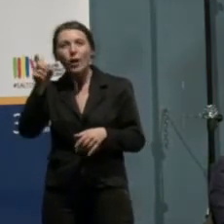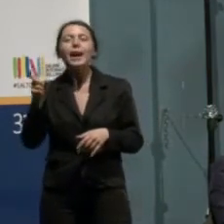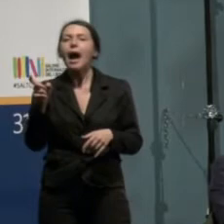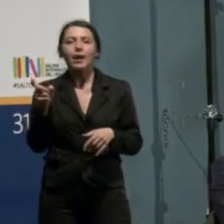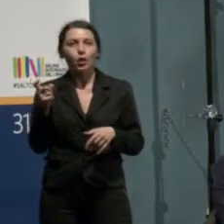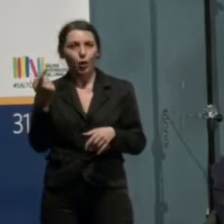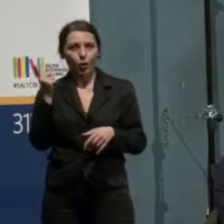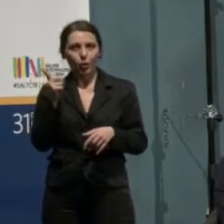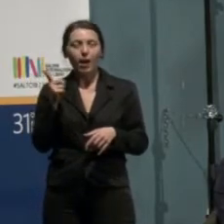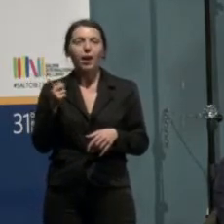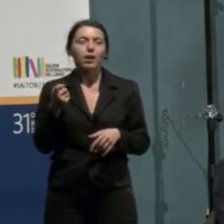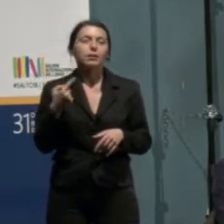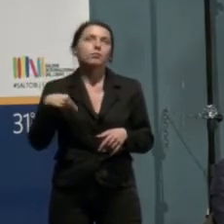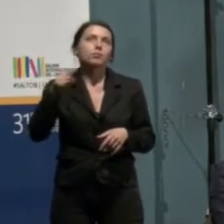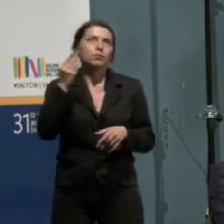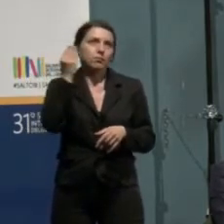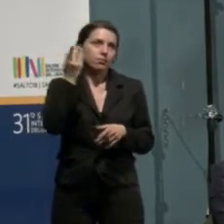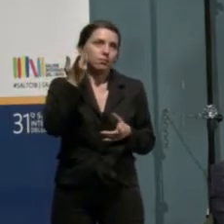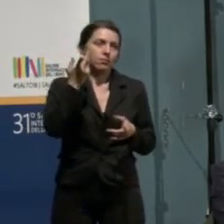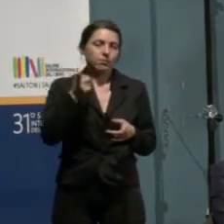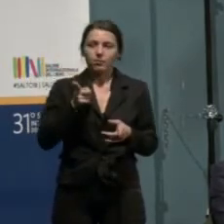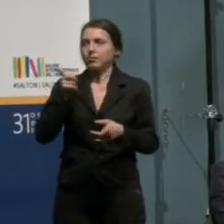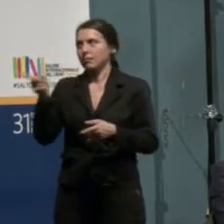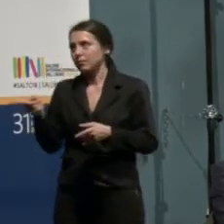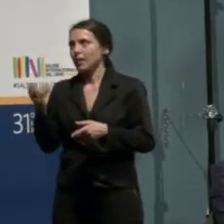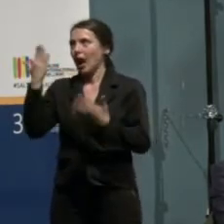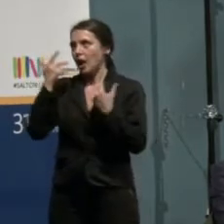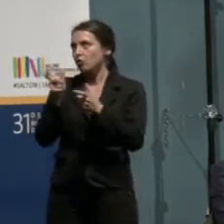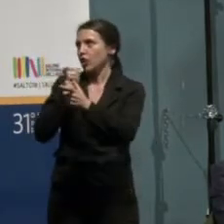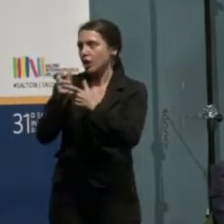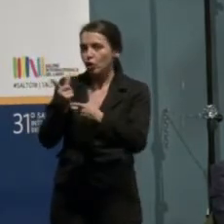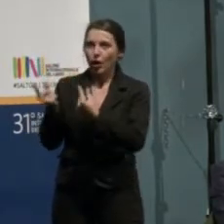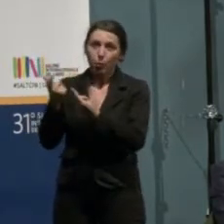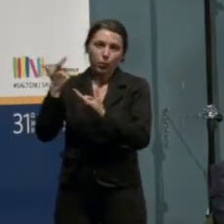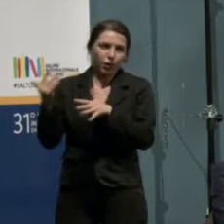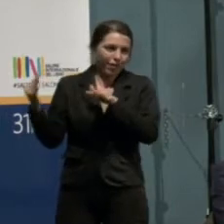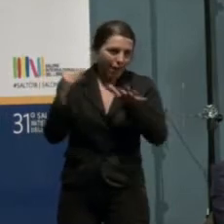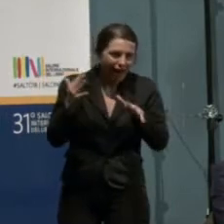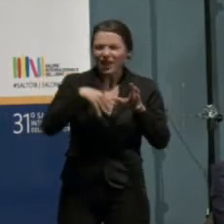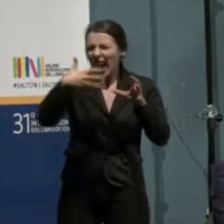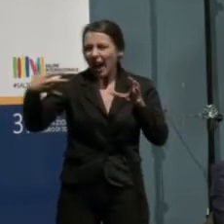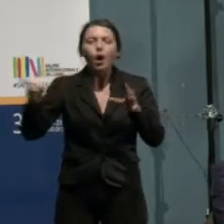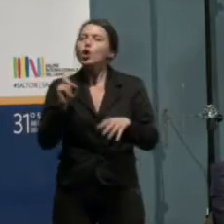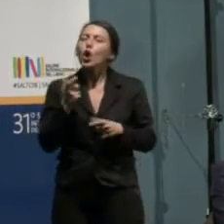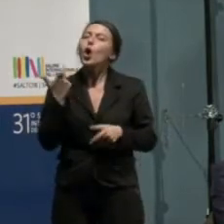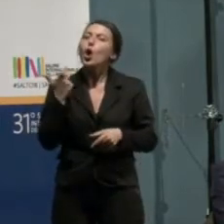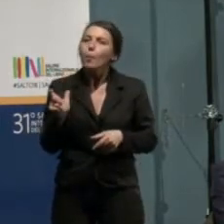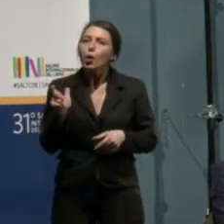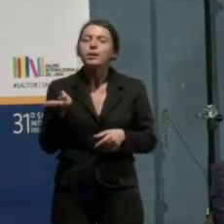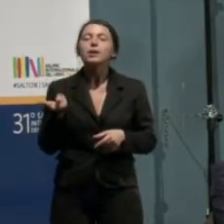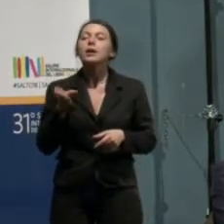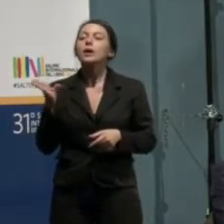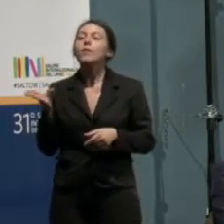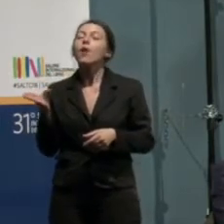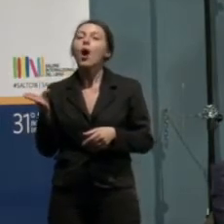quella per cui era necessario ri a prendere un rapporto con l'egitto perché l'immigrazione per tutte le altre ma la motivazione erano che sono stati fatti